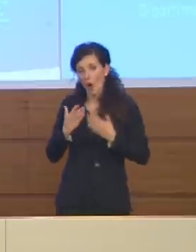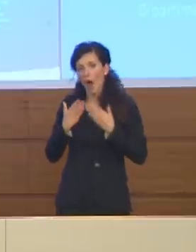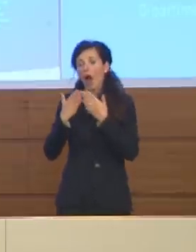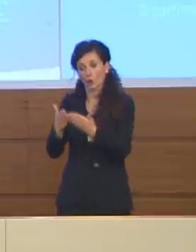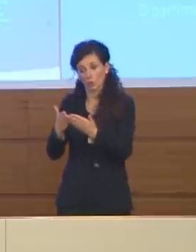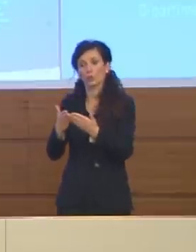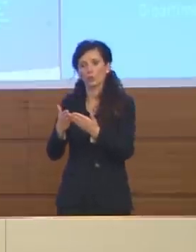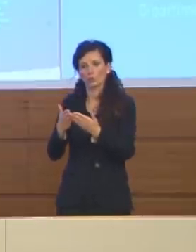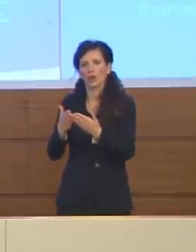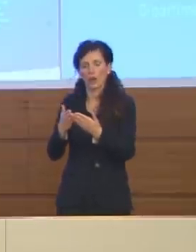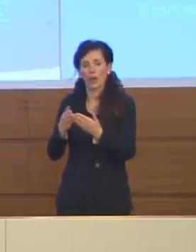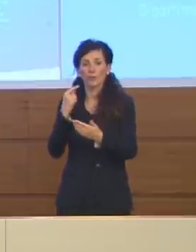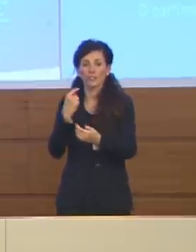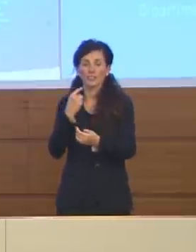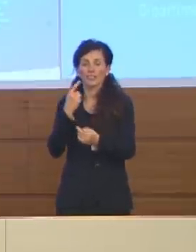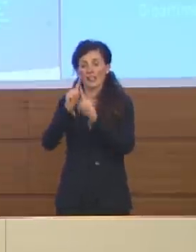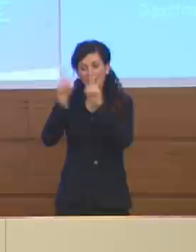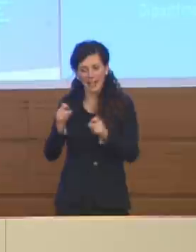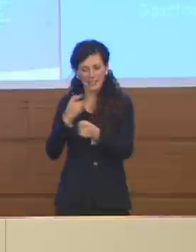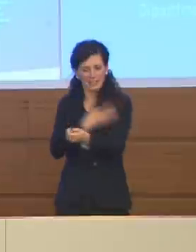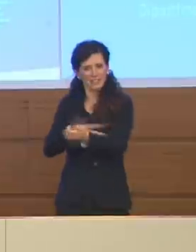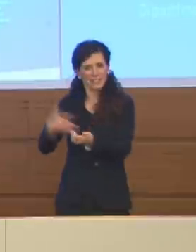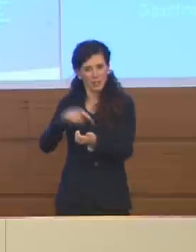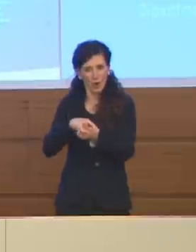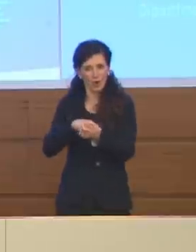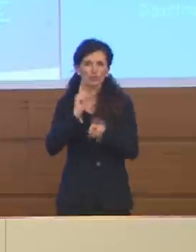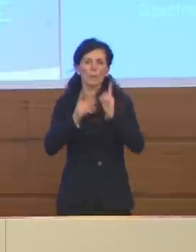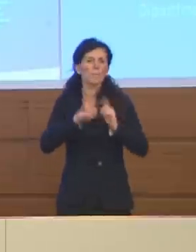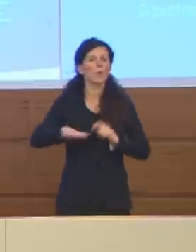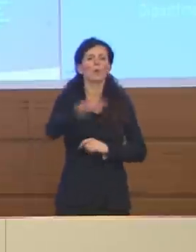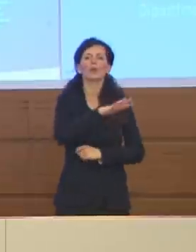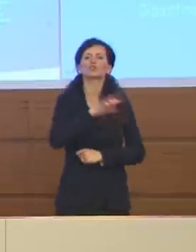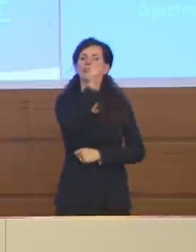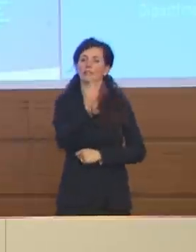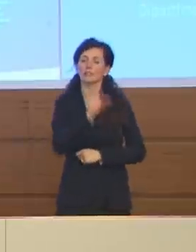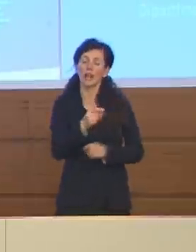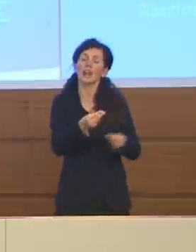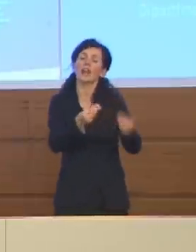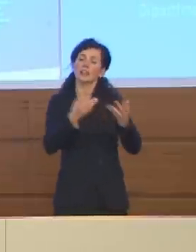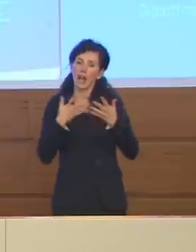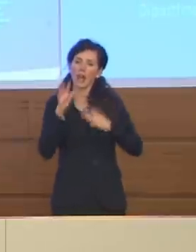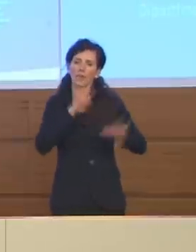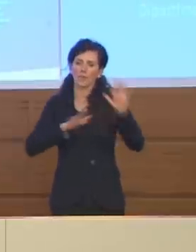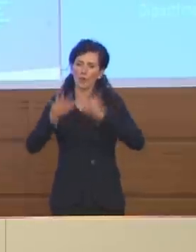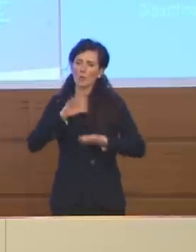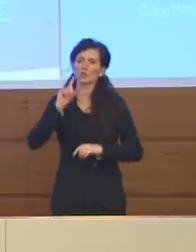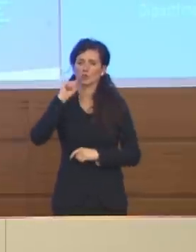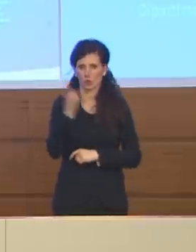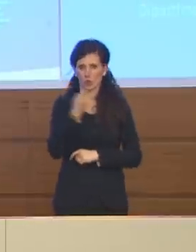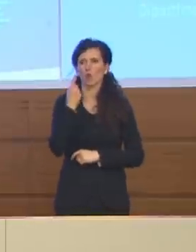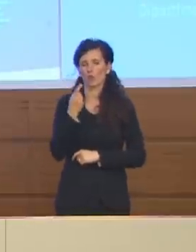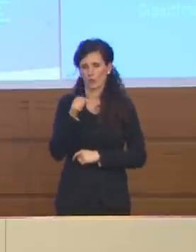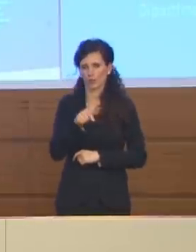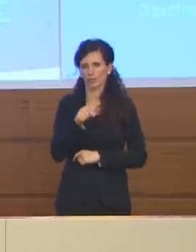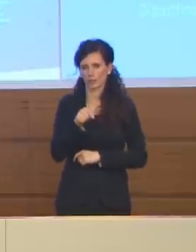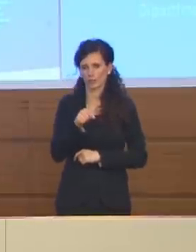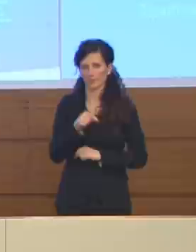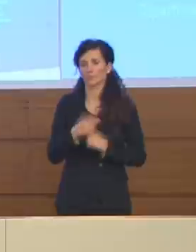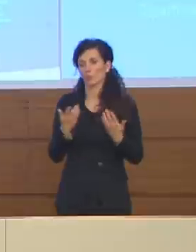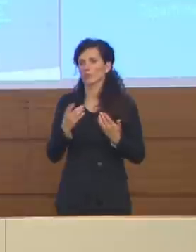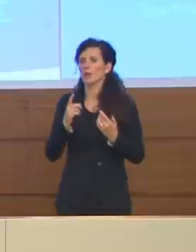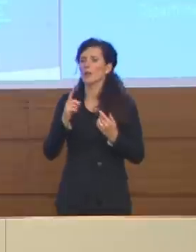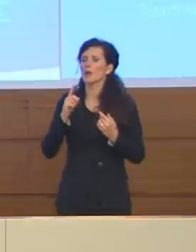darà informazione di questo tipo quindi cominciamo a condurre questa indagine